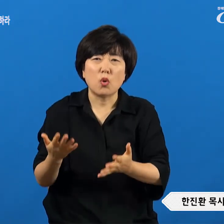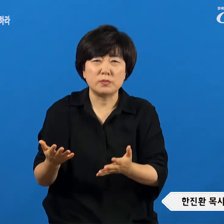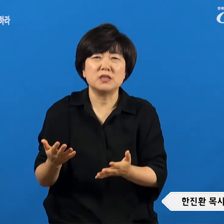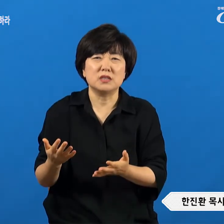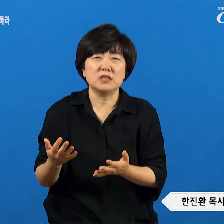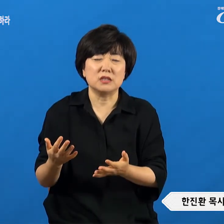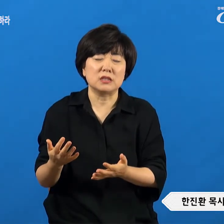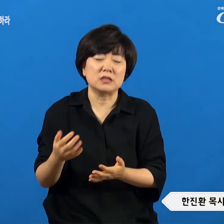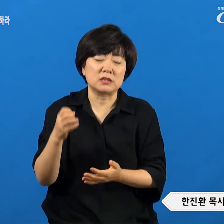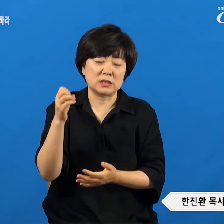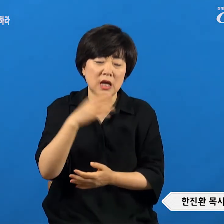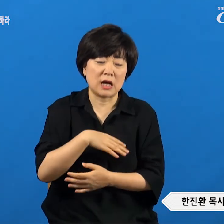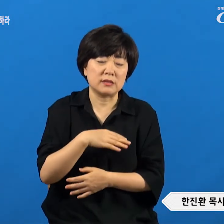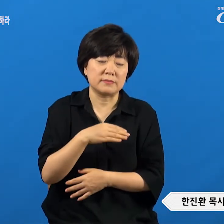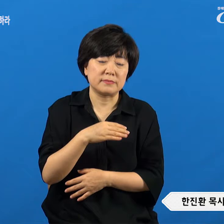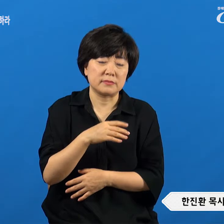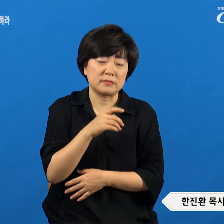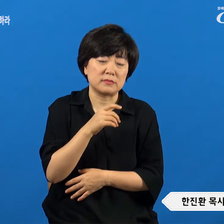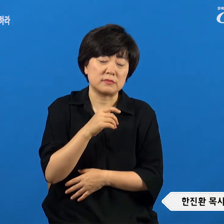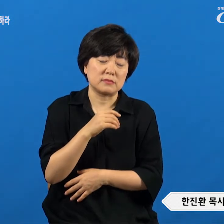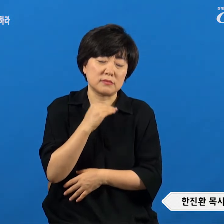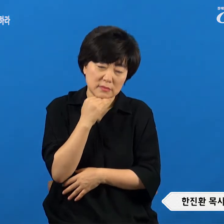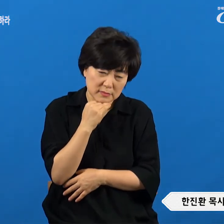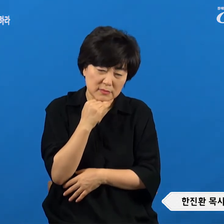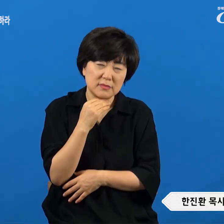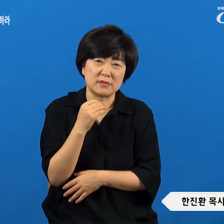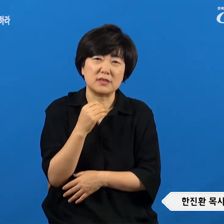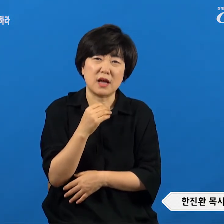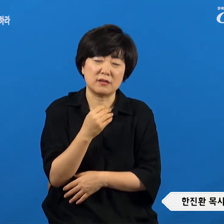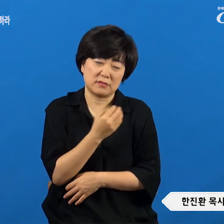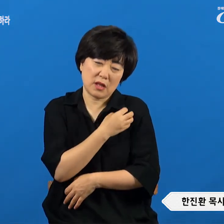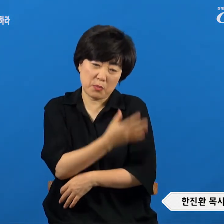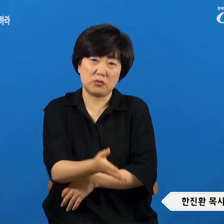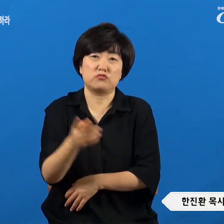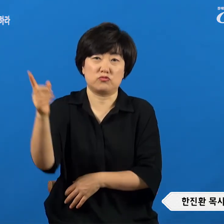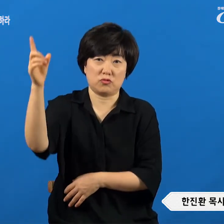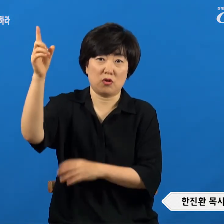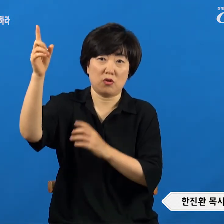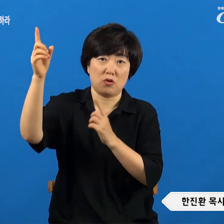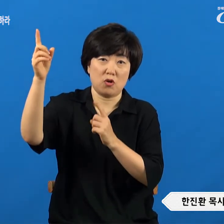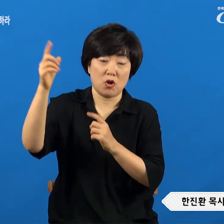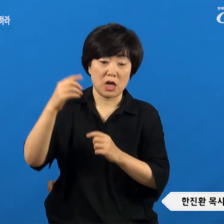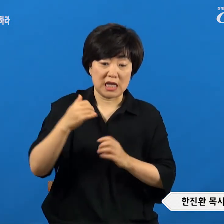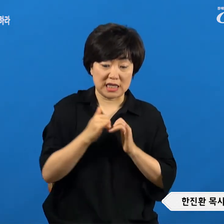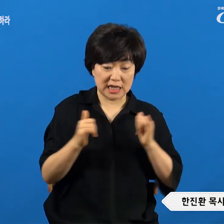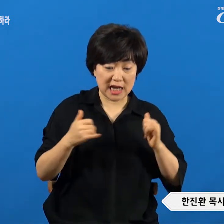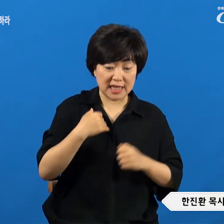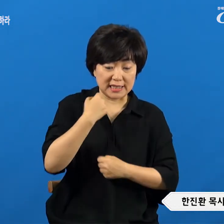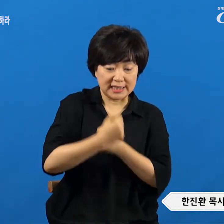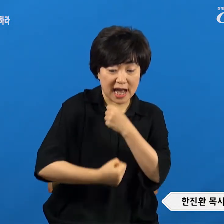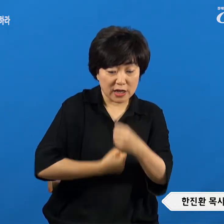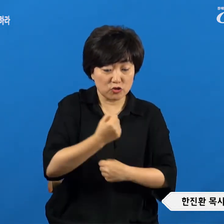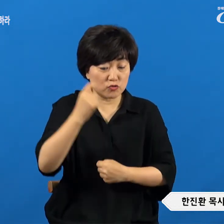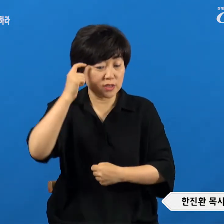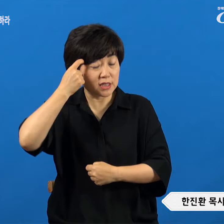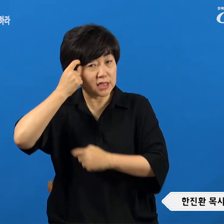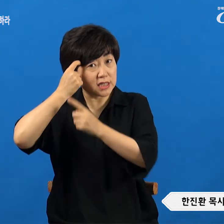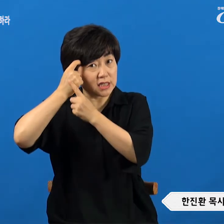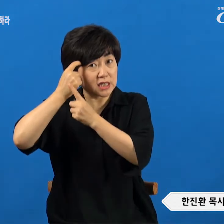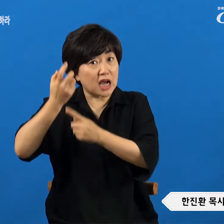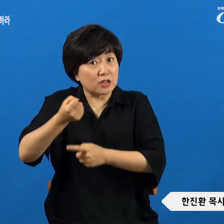것입니다. 인간이 자유의지를 가지고서 악한 일을 할 때에 자유의지를 가졌기 때문에 그것을